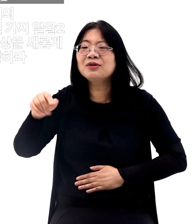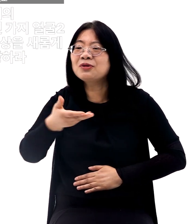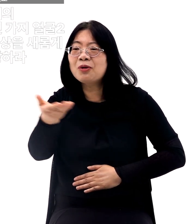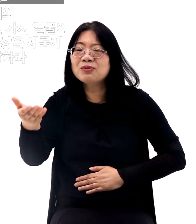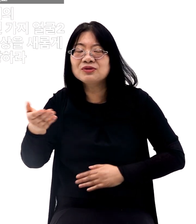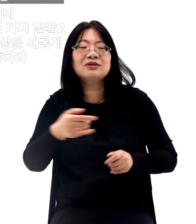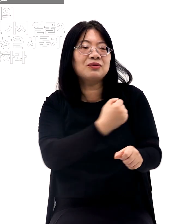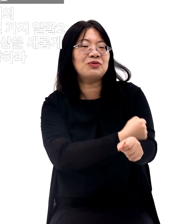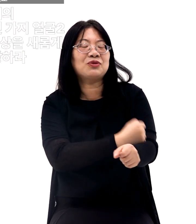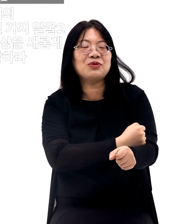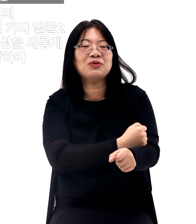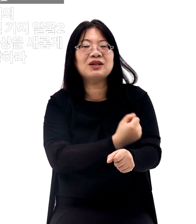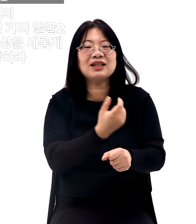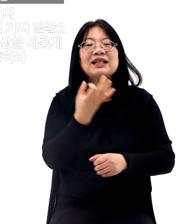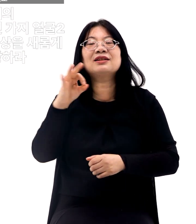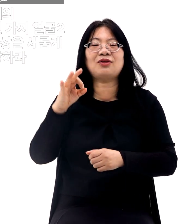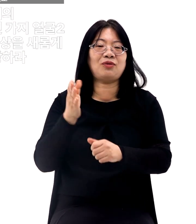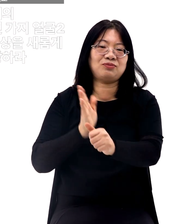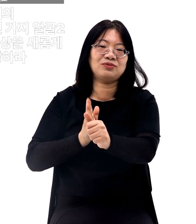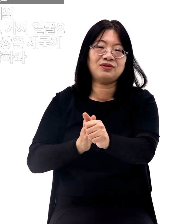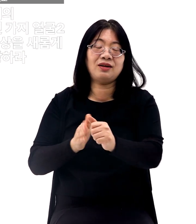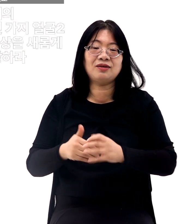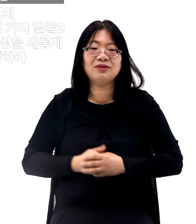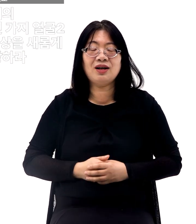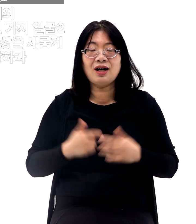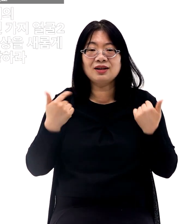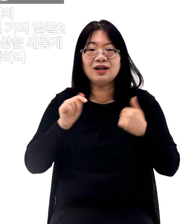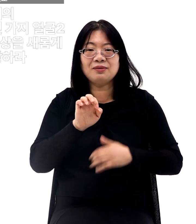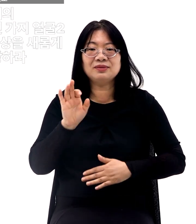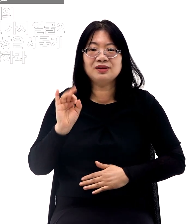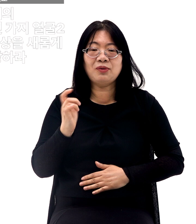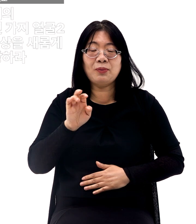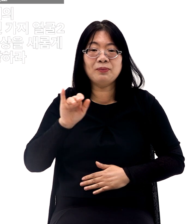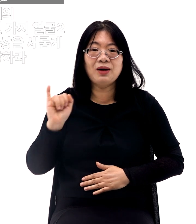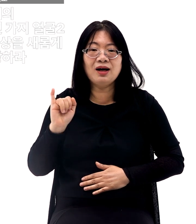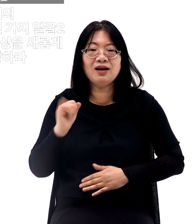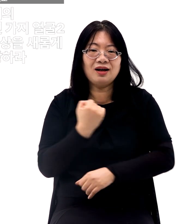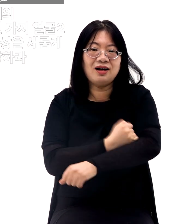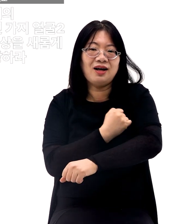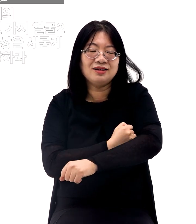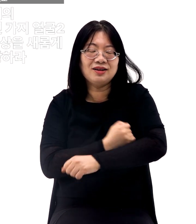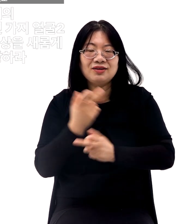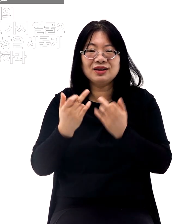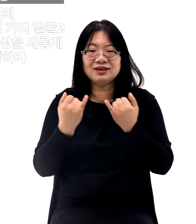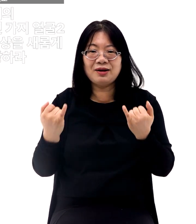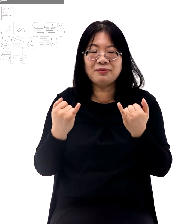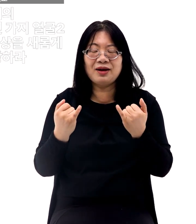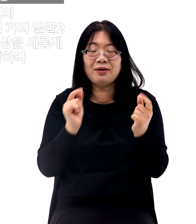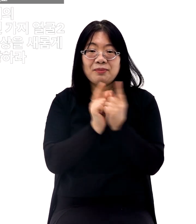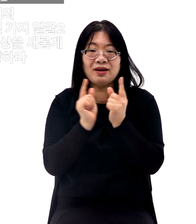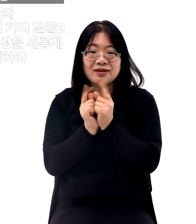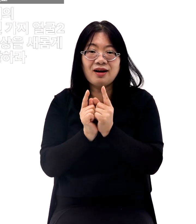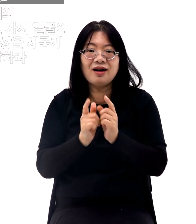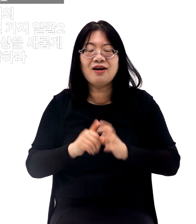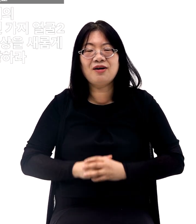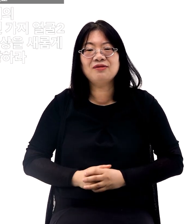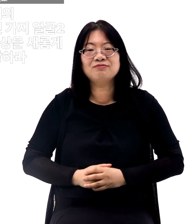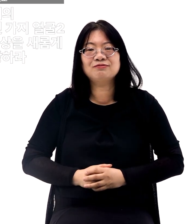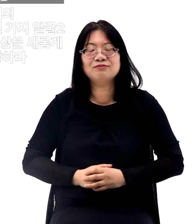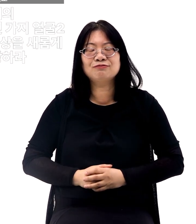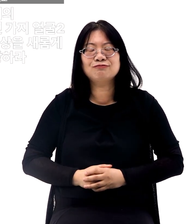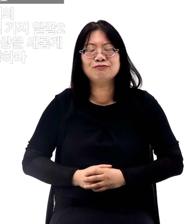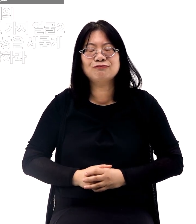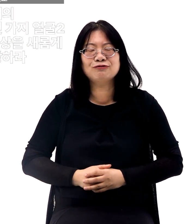알아달라고. 그러니까 항상 POP 수고하는 형제자매들 보면 등 한번